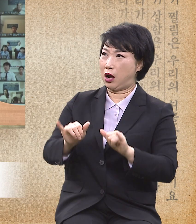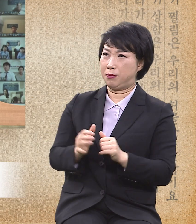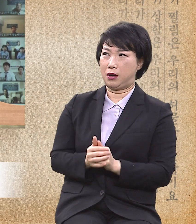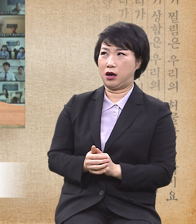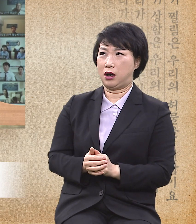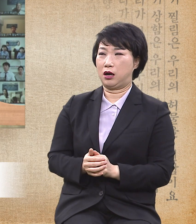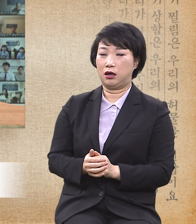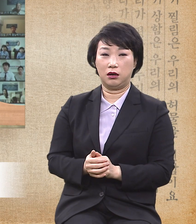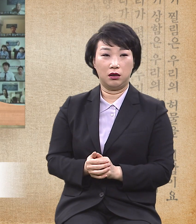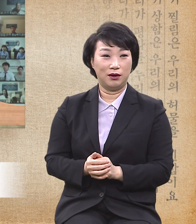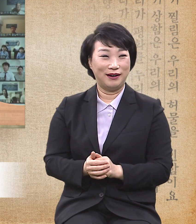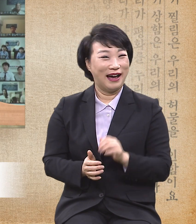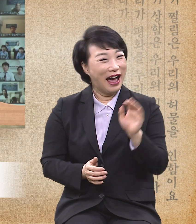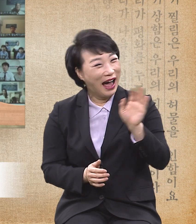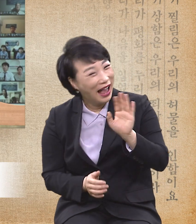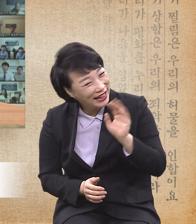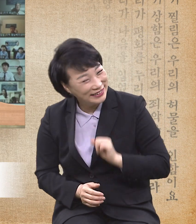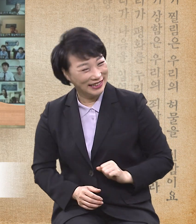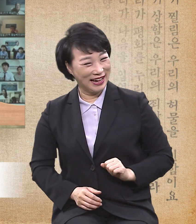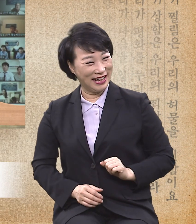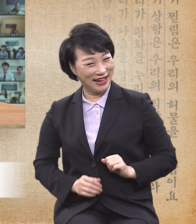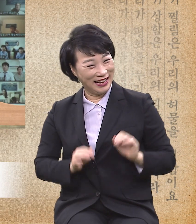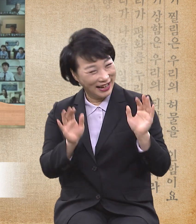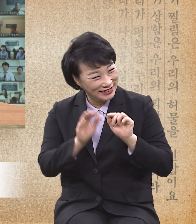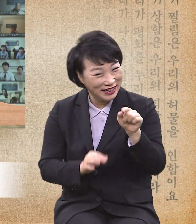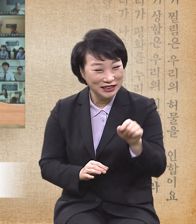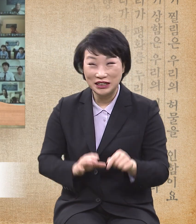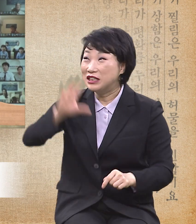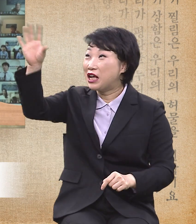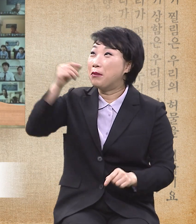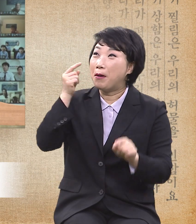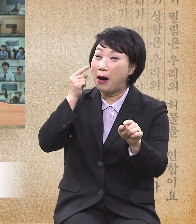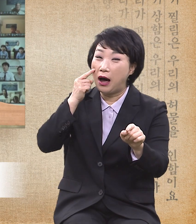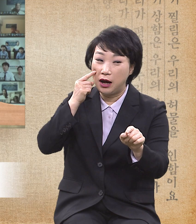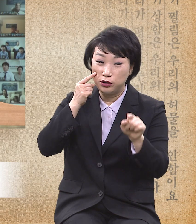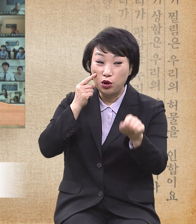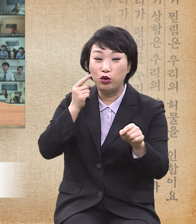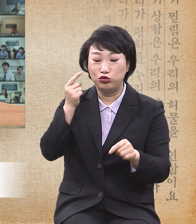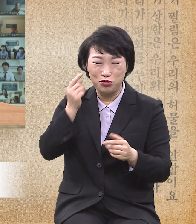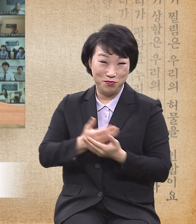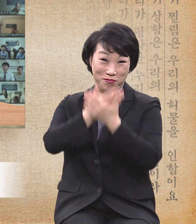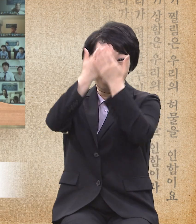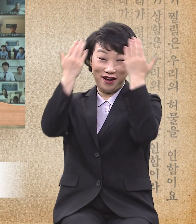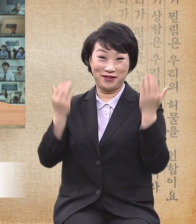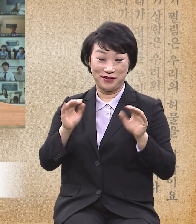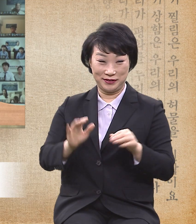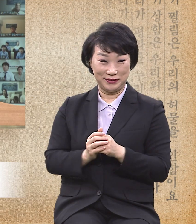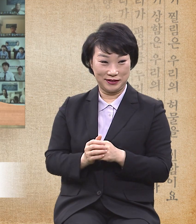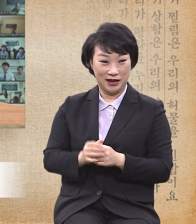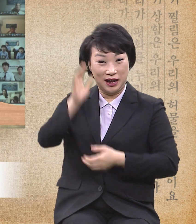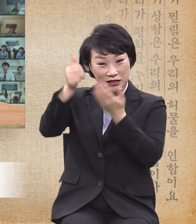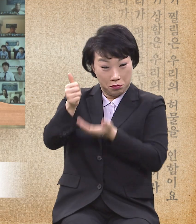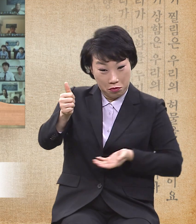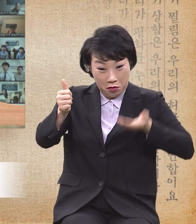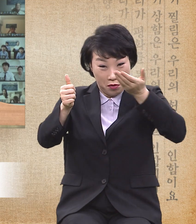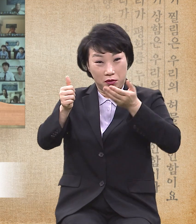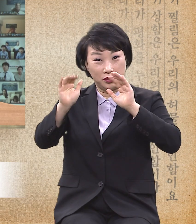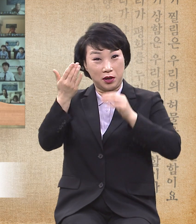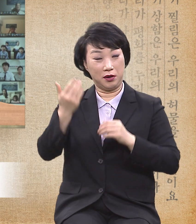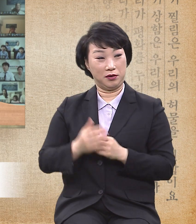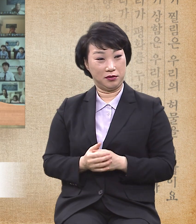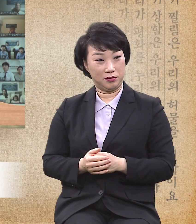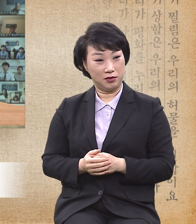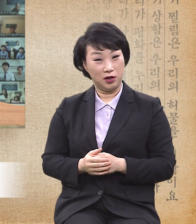하노라 했다. 아니다. 네가 먹는 날이면 너희 말까지요 하나님처럼